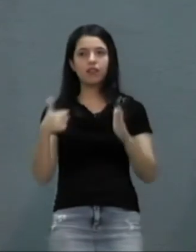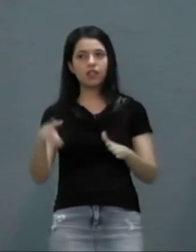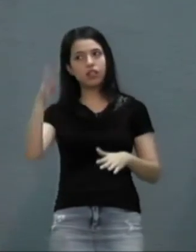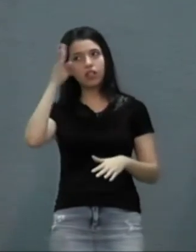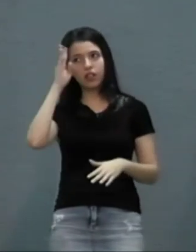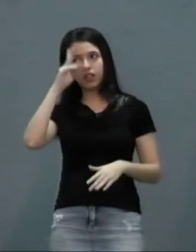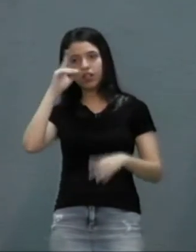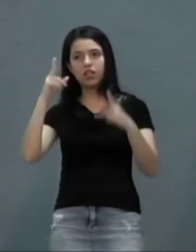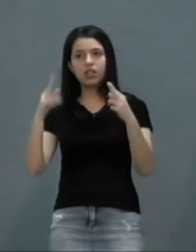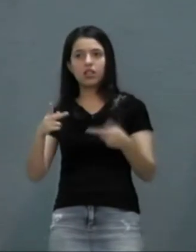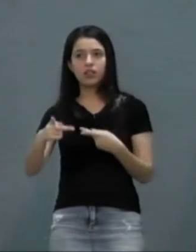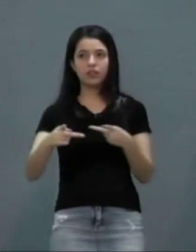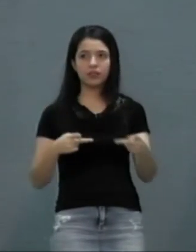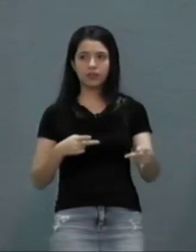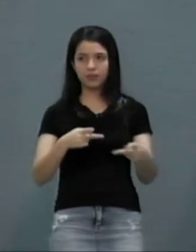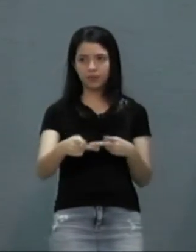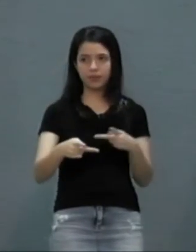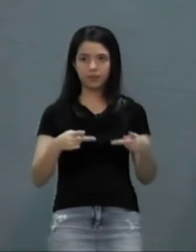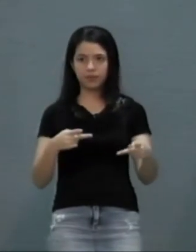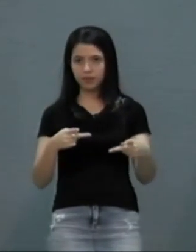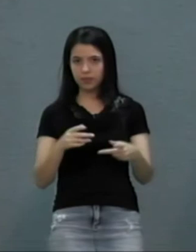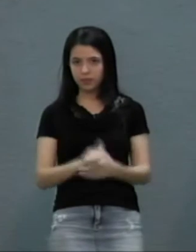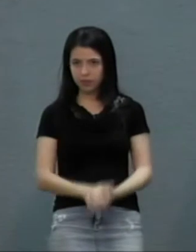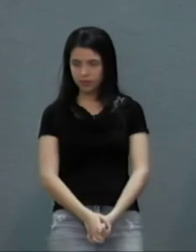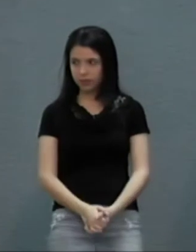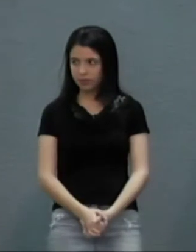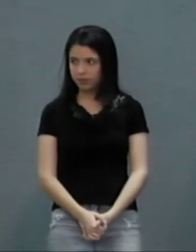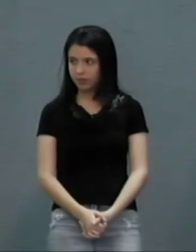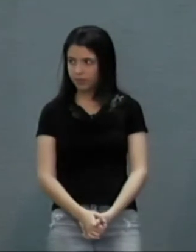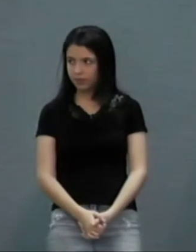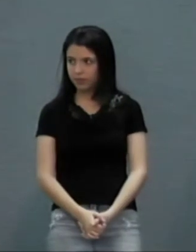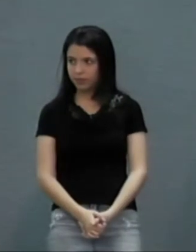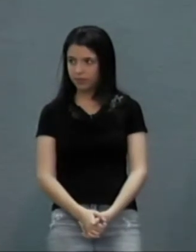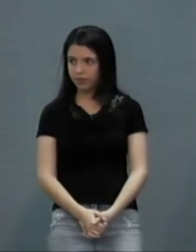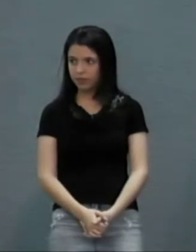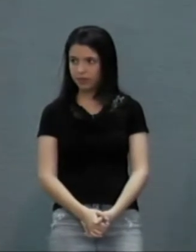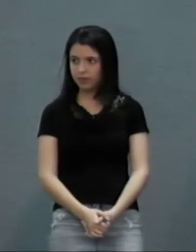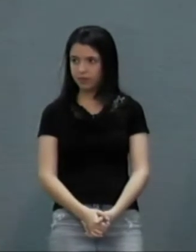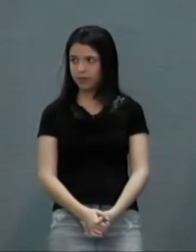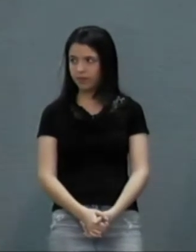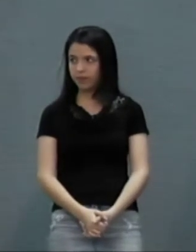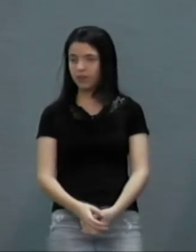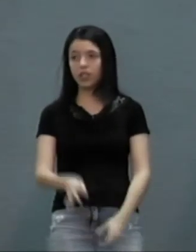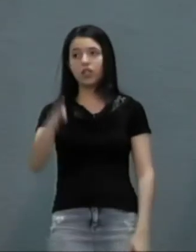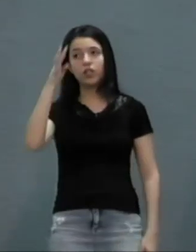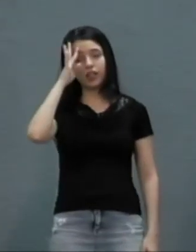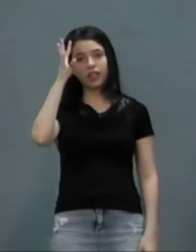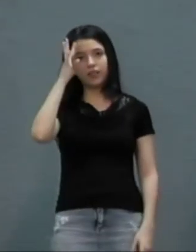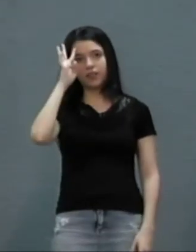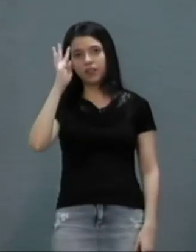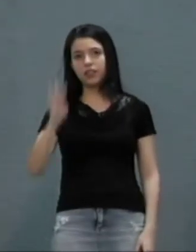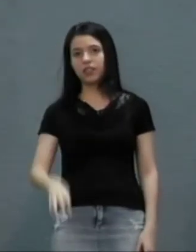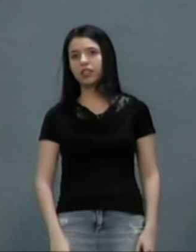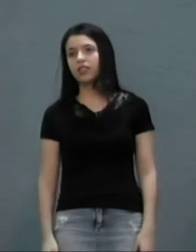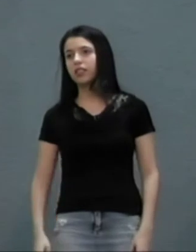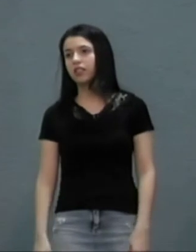cronograma, se não tiver nenhuma alteração, né? Sempre está alterando alguma coisa e nos avisa, dia 19/6 aqui, quarta-feira, o trabalho